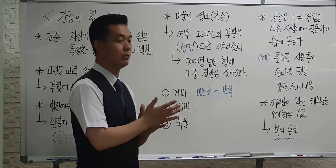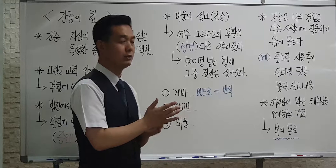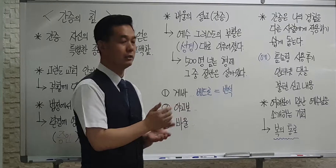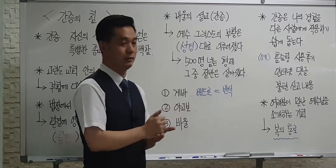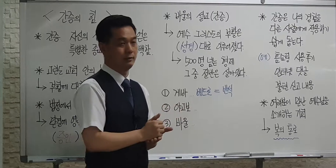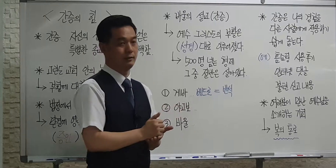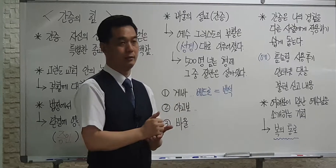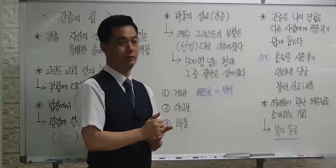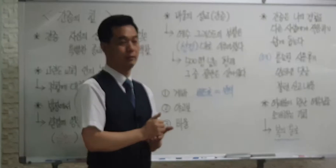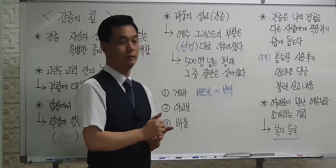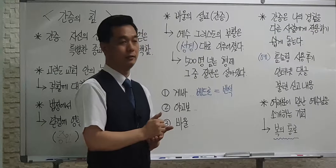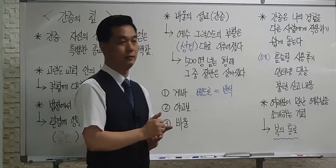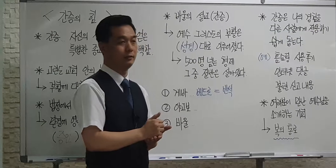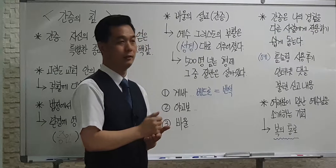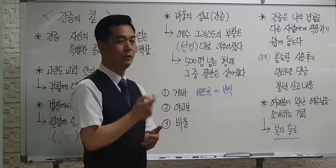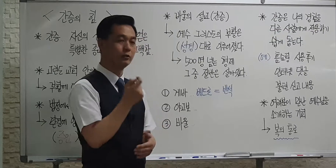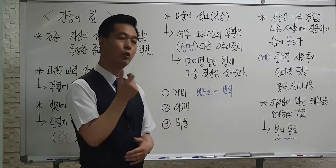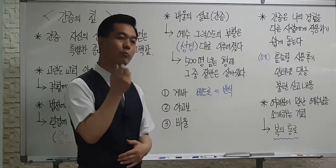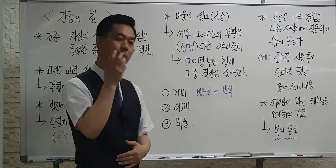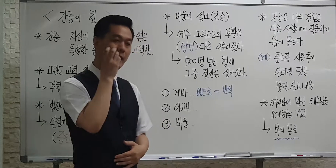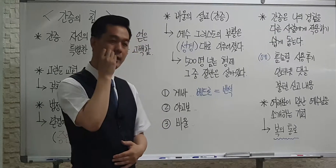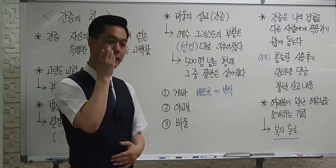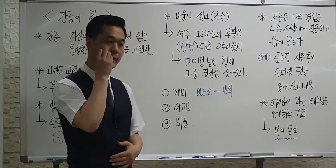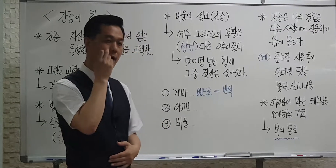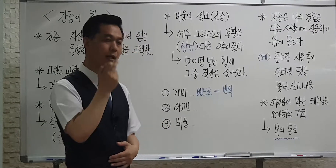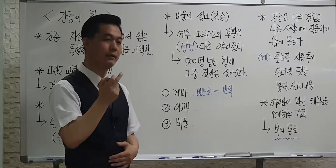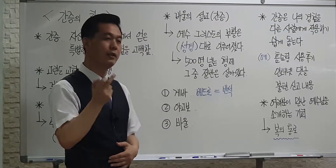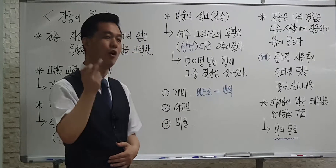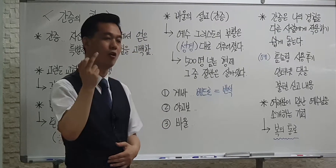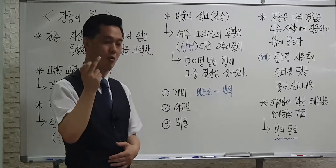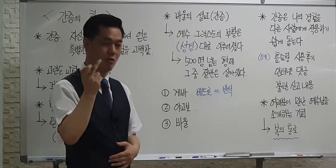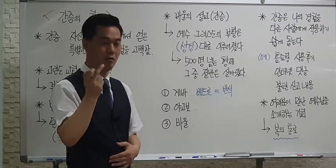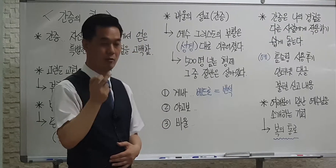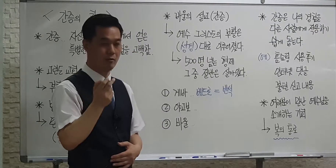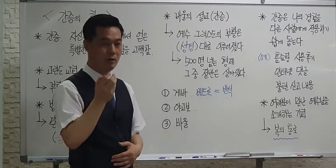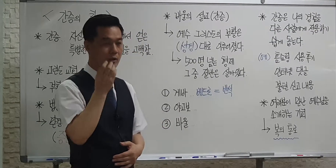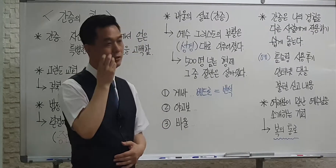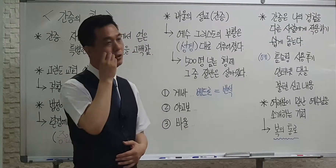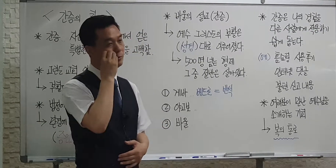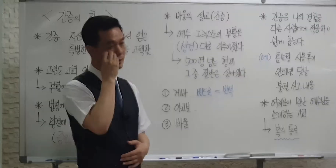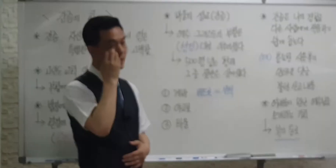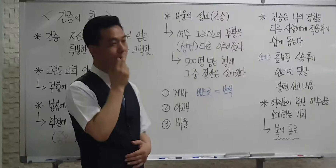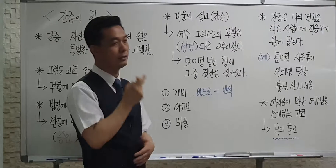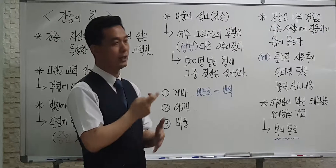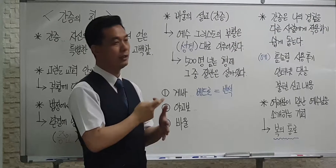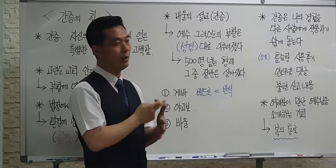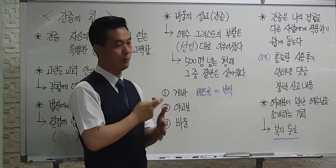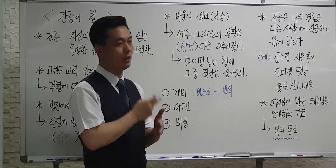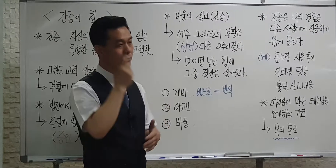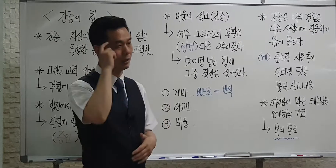예수님을 좀 이상한 형, 좀 이상한 장남이라고 생각을